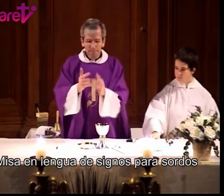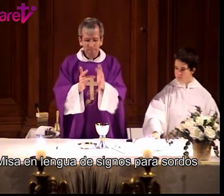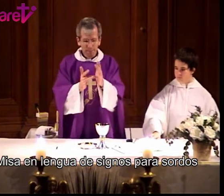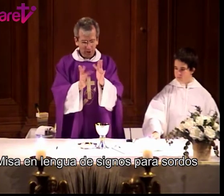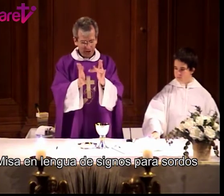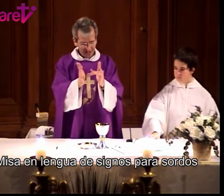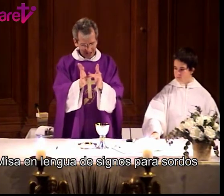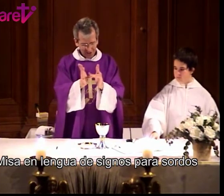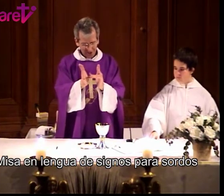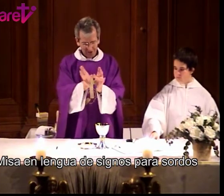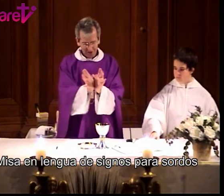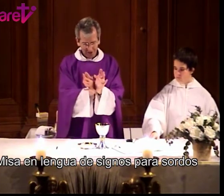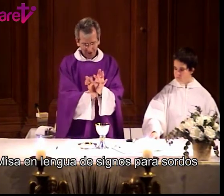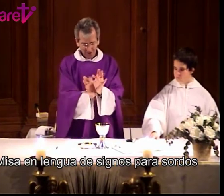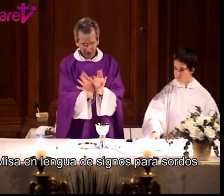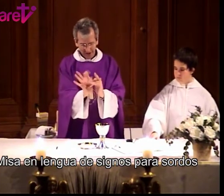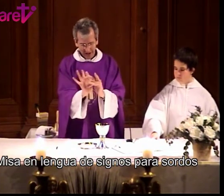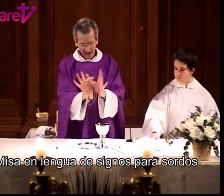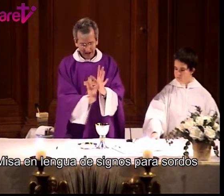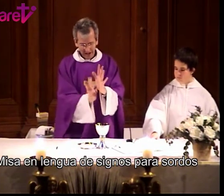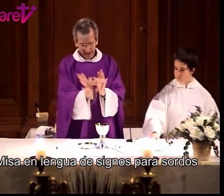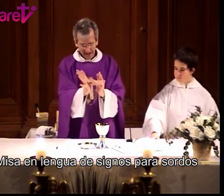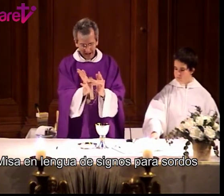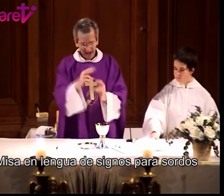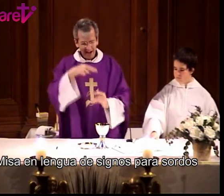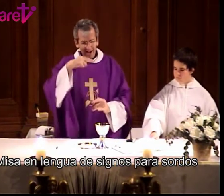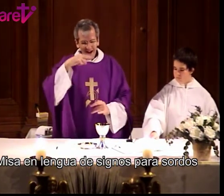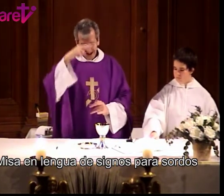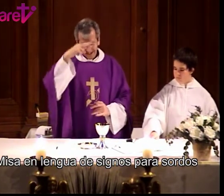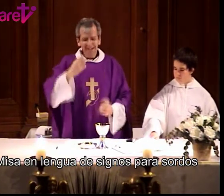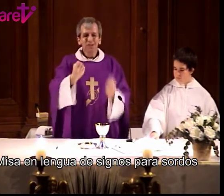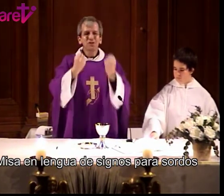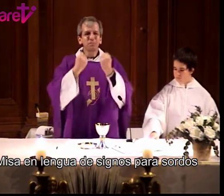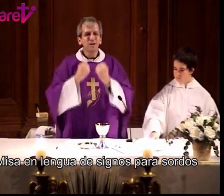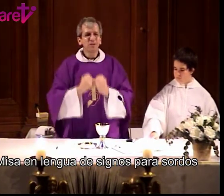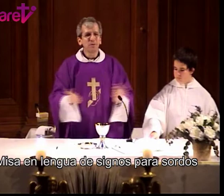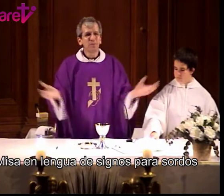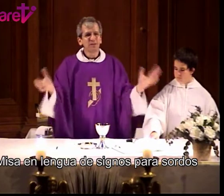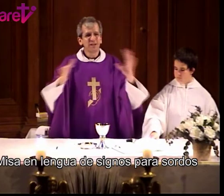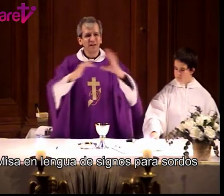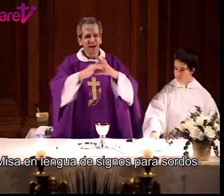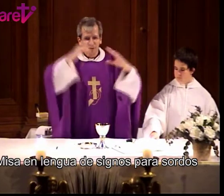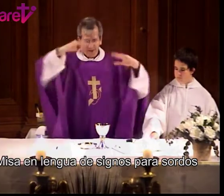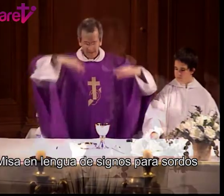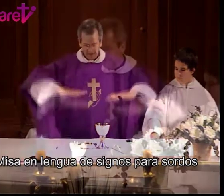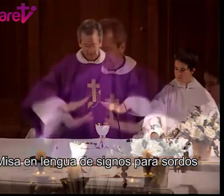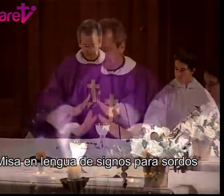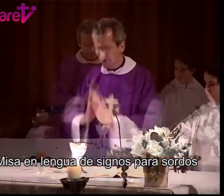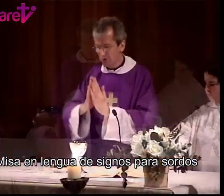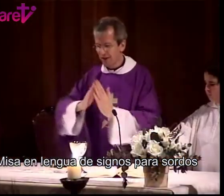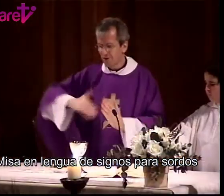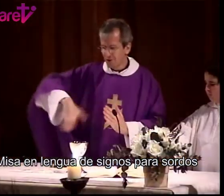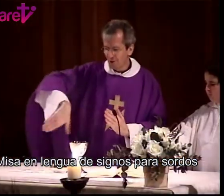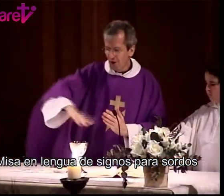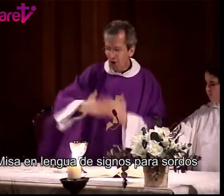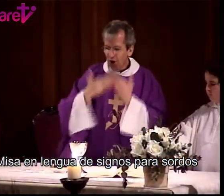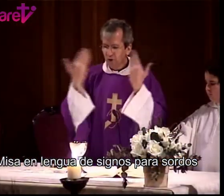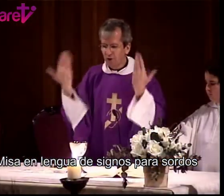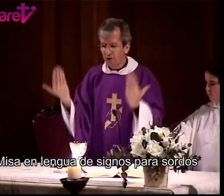Por Cristo, con Él y en Él, a ti Dios Padre Omnipotente, en la unidad del Espíritu Santo, todo honor y